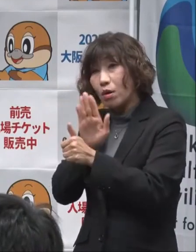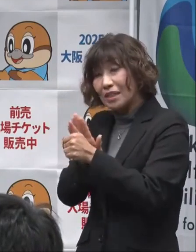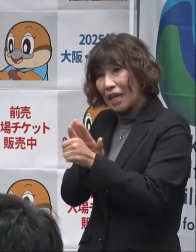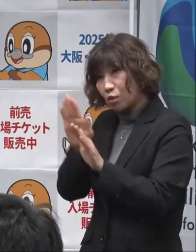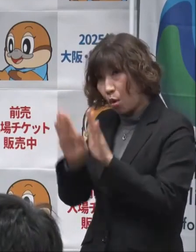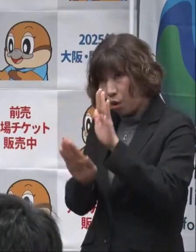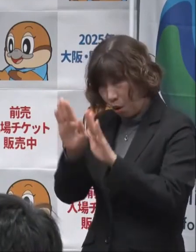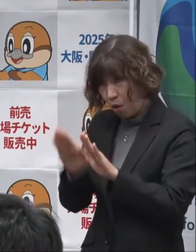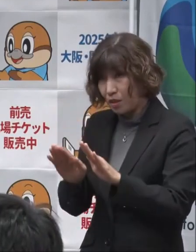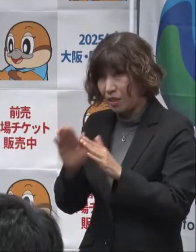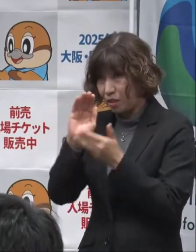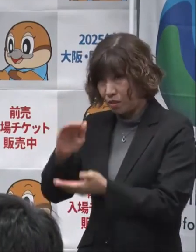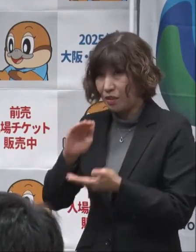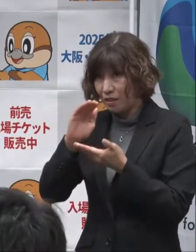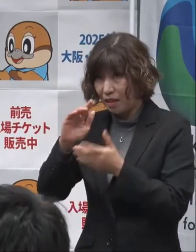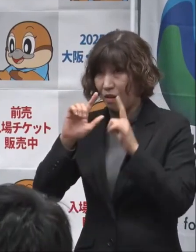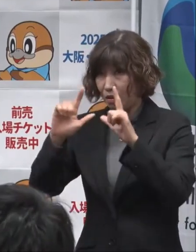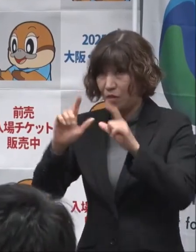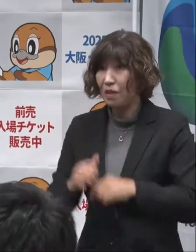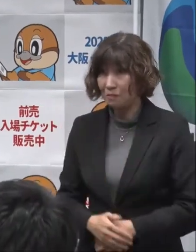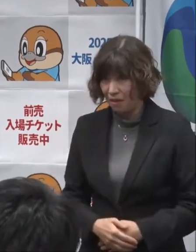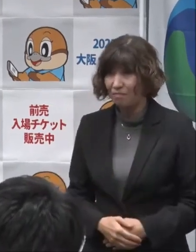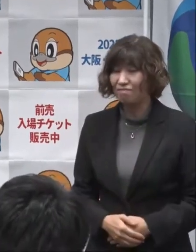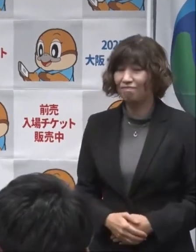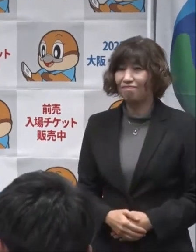てご報告をさせていただきます。